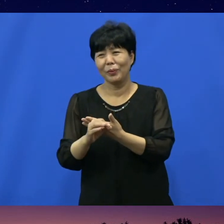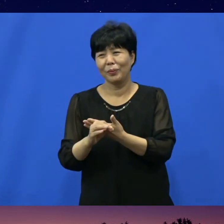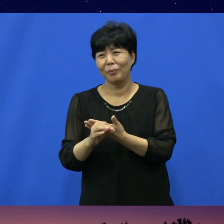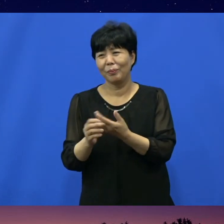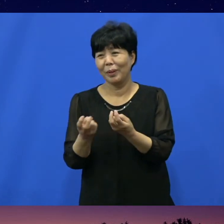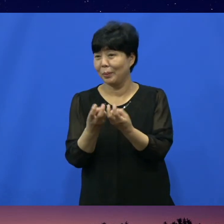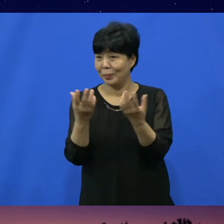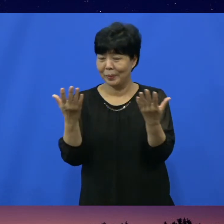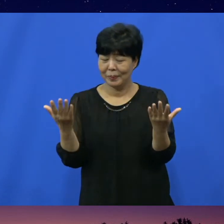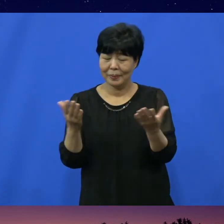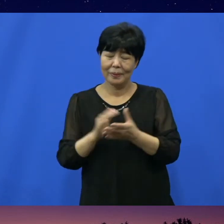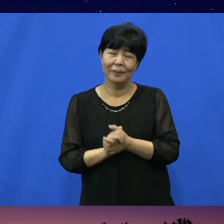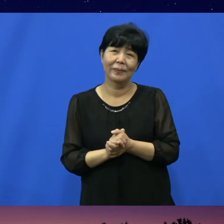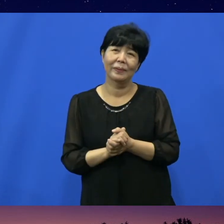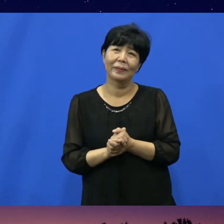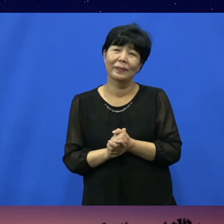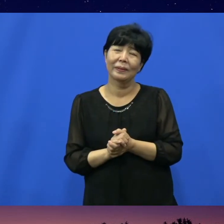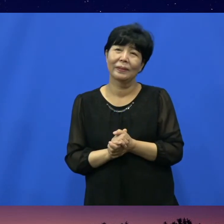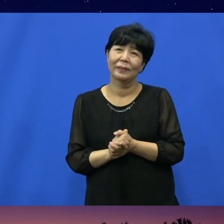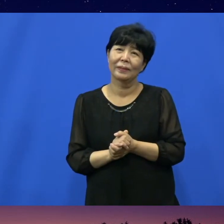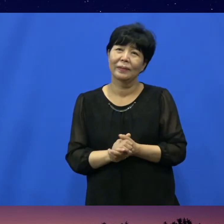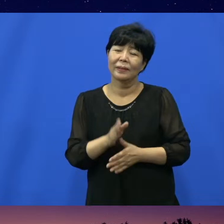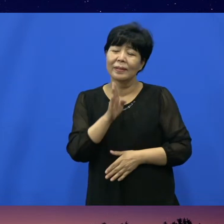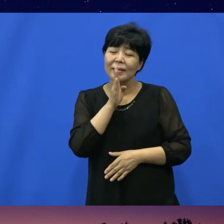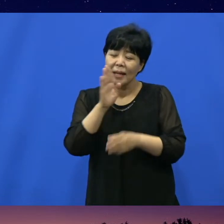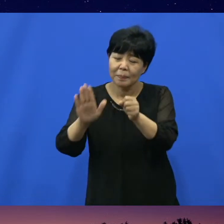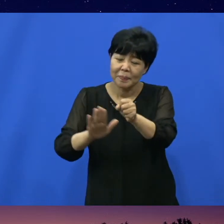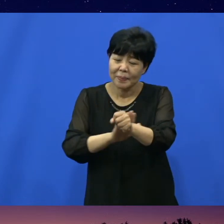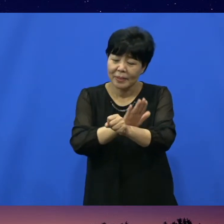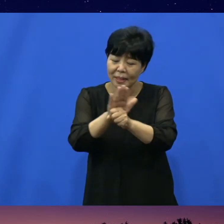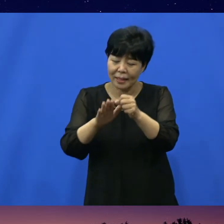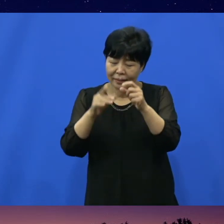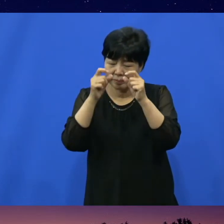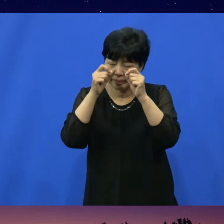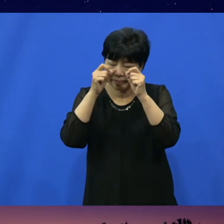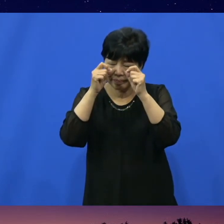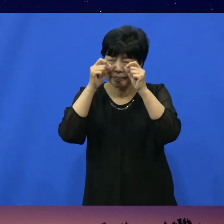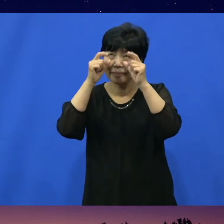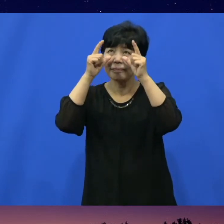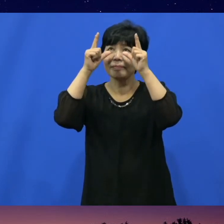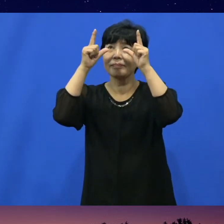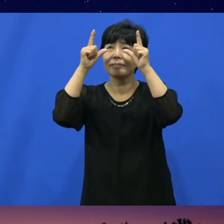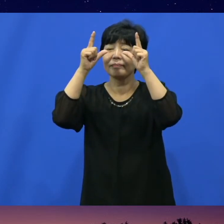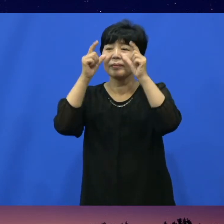그러나 진정 사랑을 깨닫고 사랑에 빠진 사람은